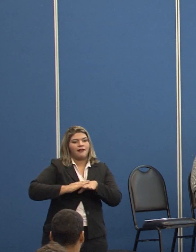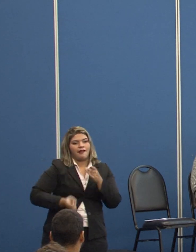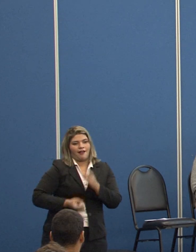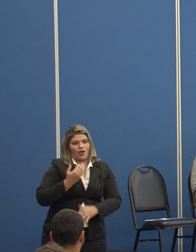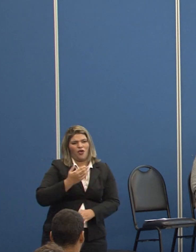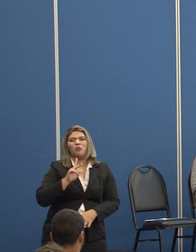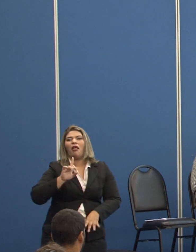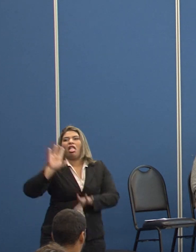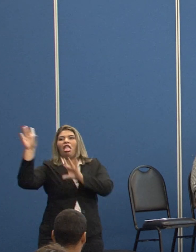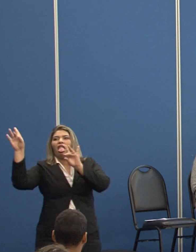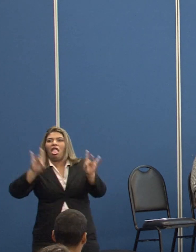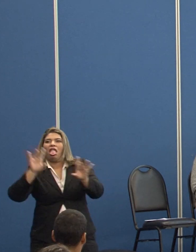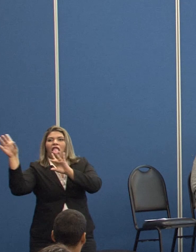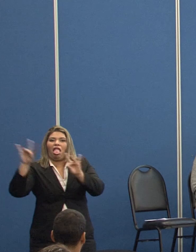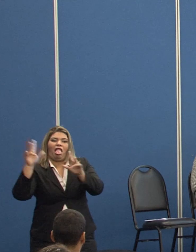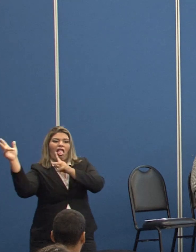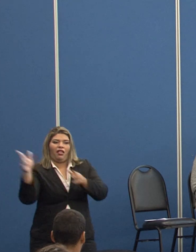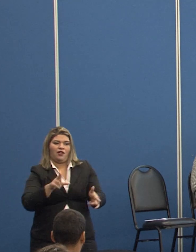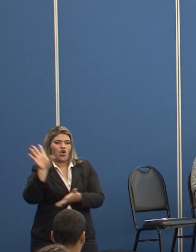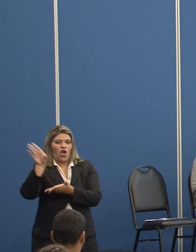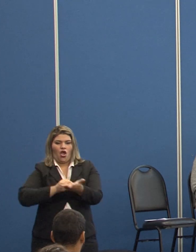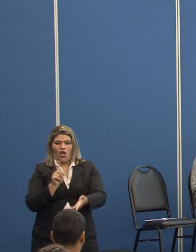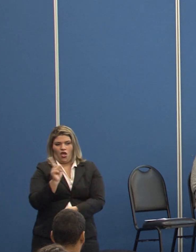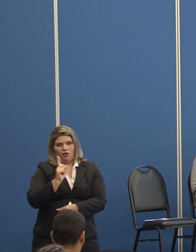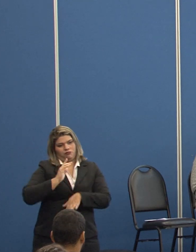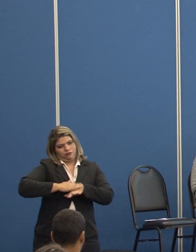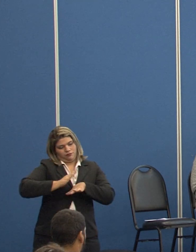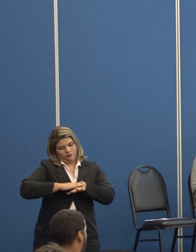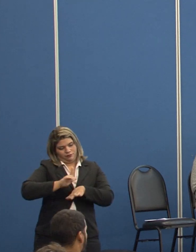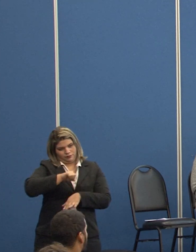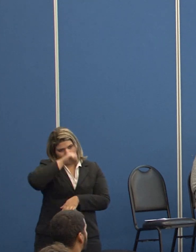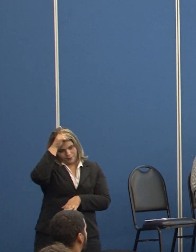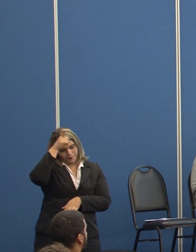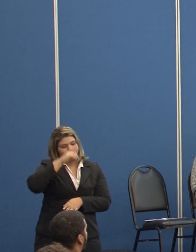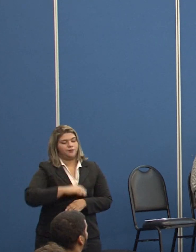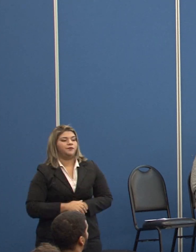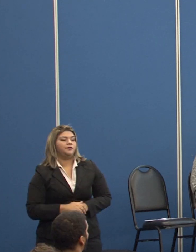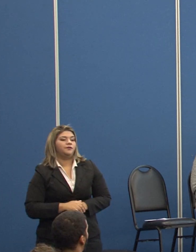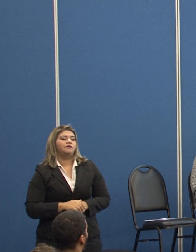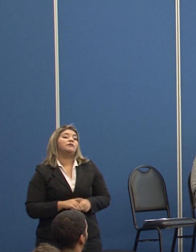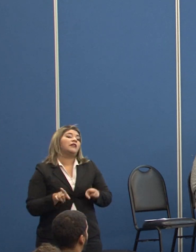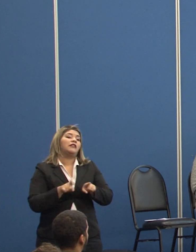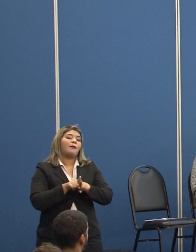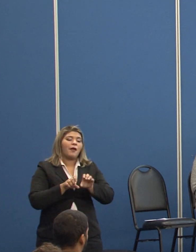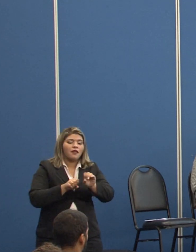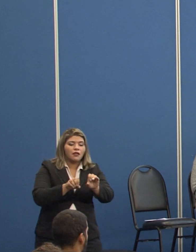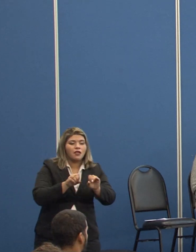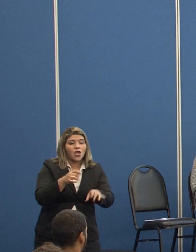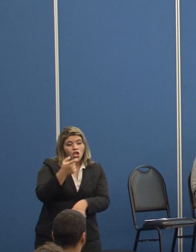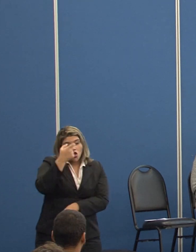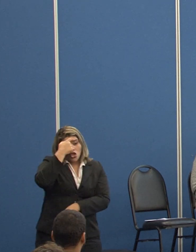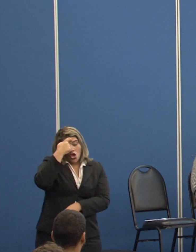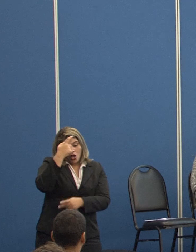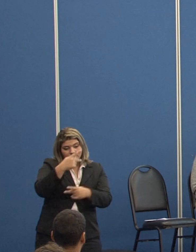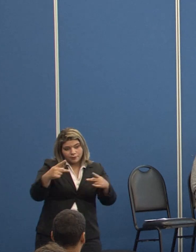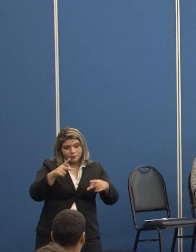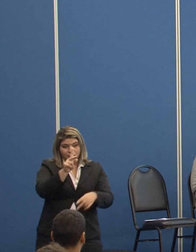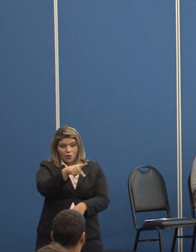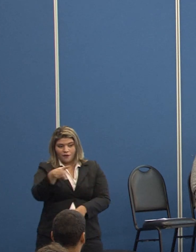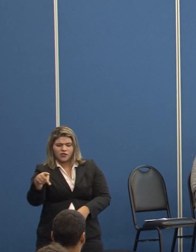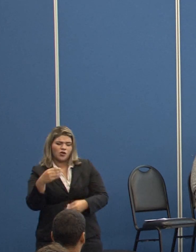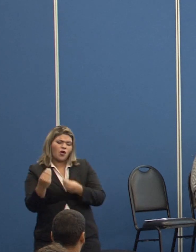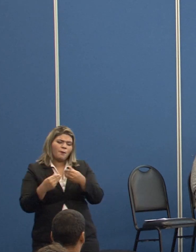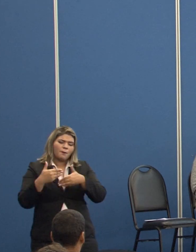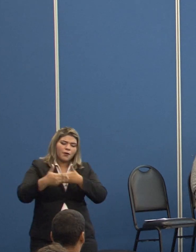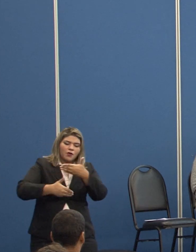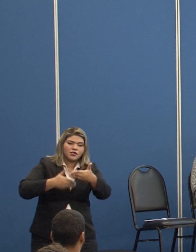nos baseamos em livros didáticos especificamente. Conscientizar os docentes sobre a importância do processo de